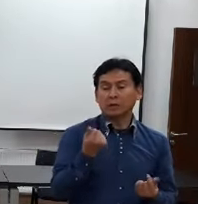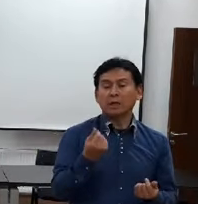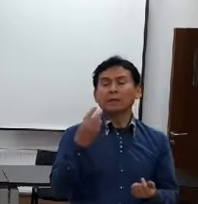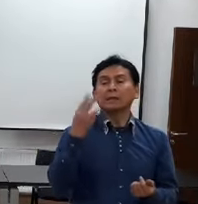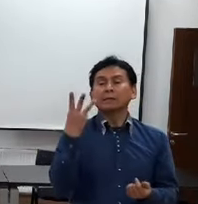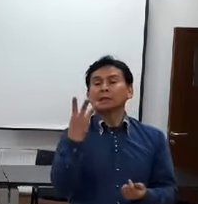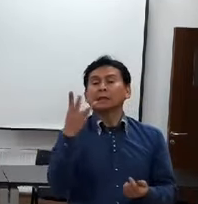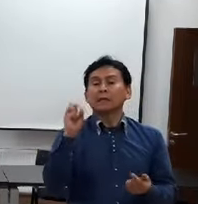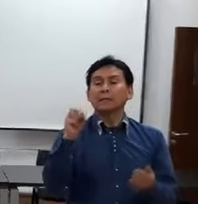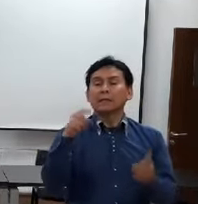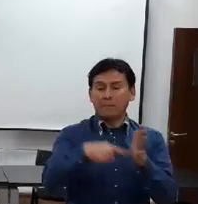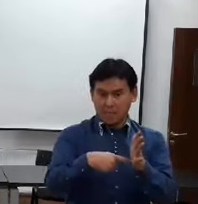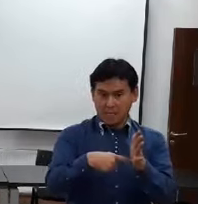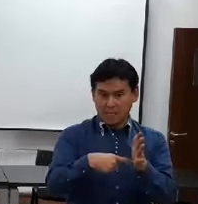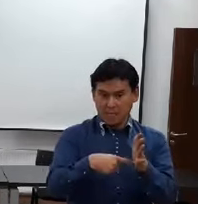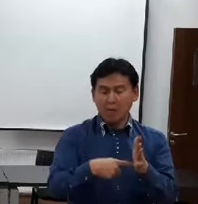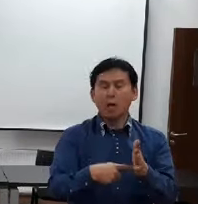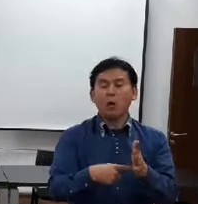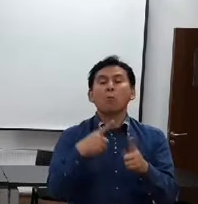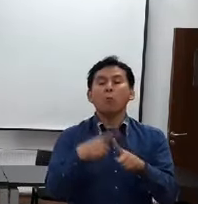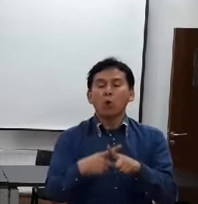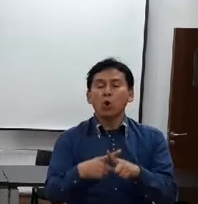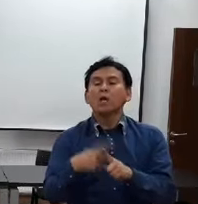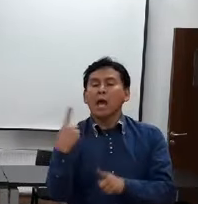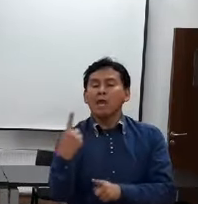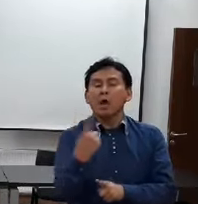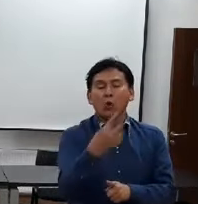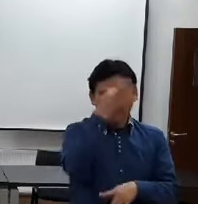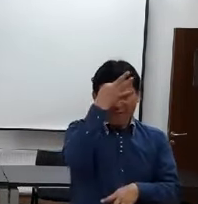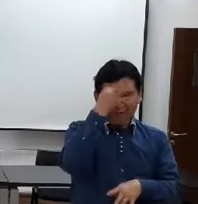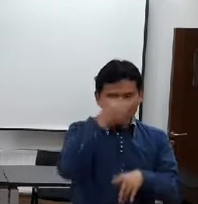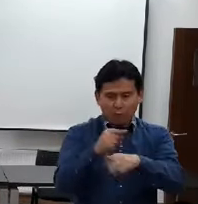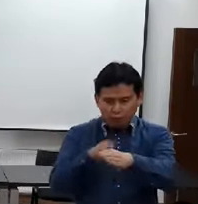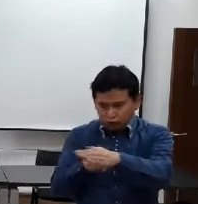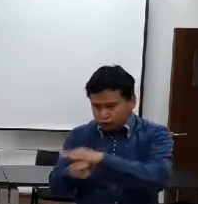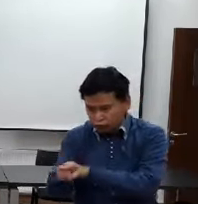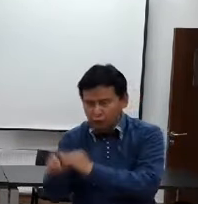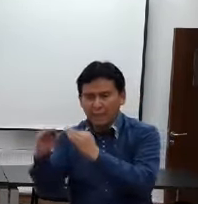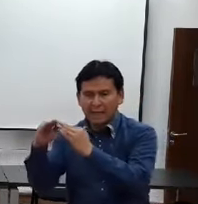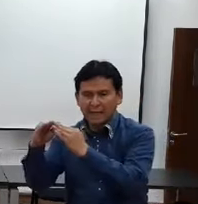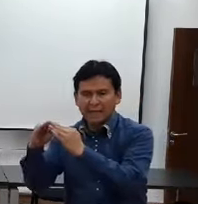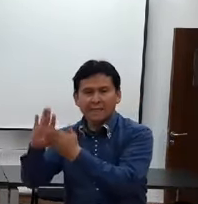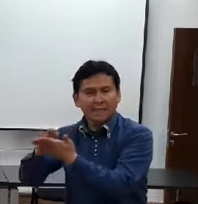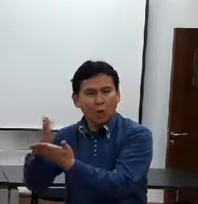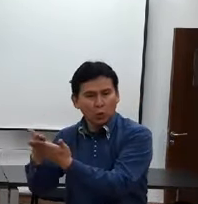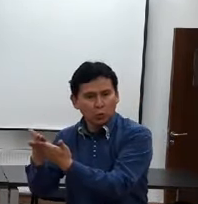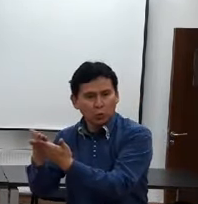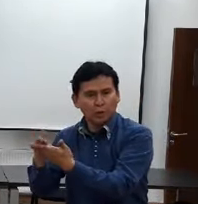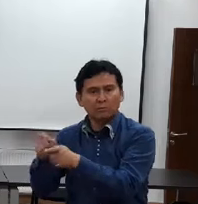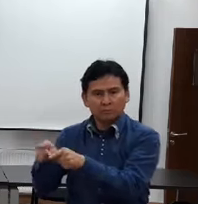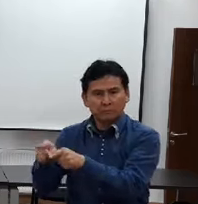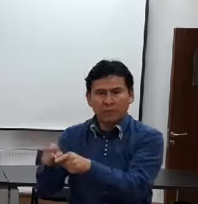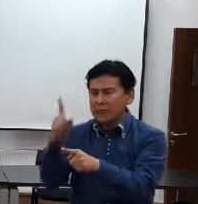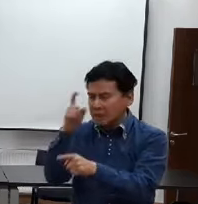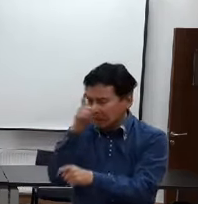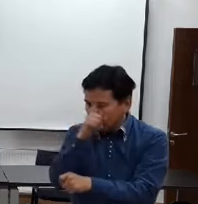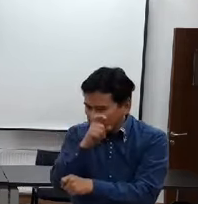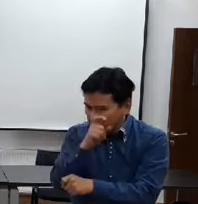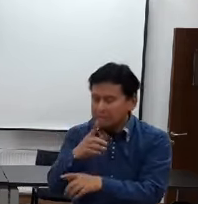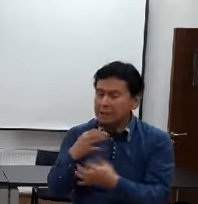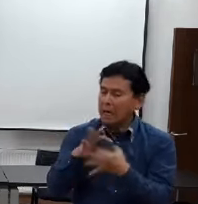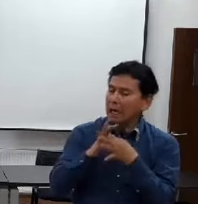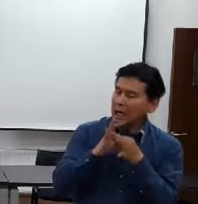30 mil pesos por cada paciente que está en una residencia sanitaria ha sido súper complejo agradezco